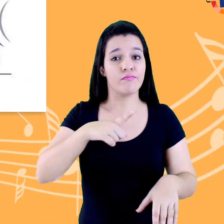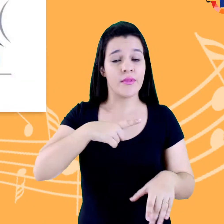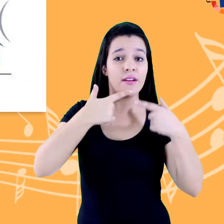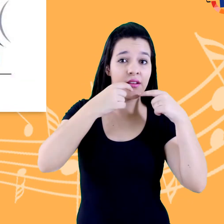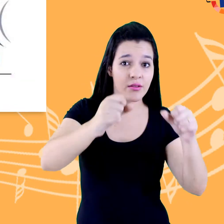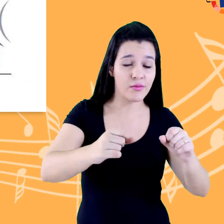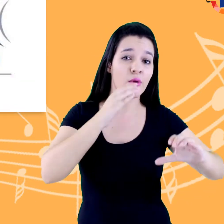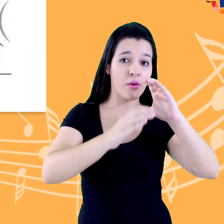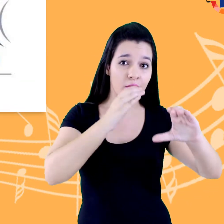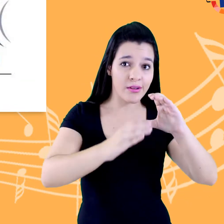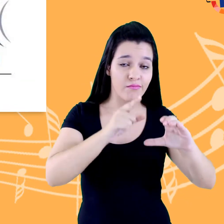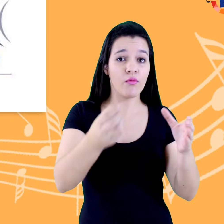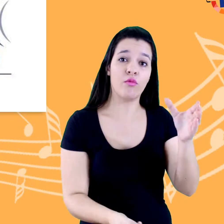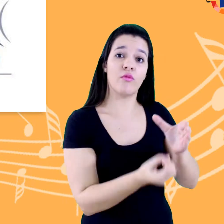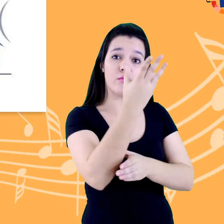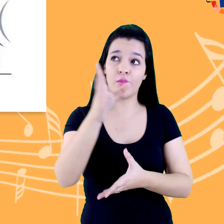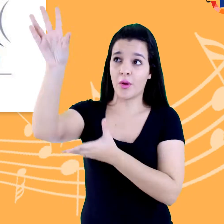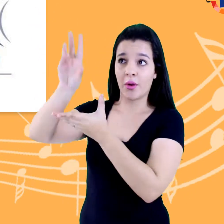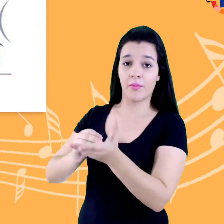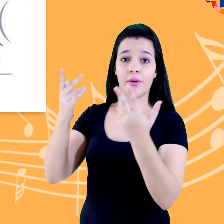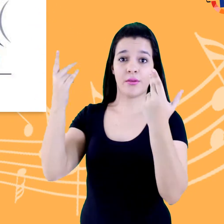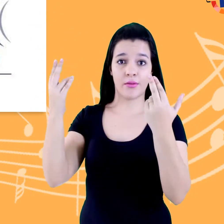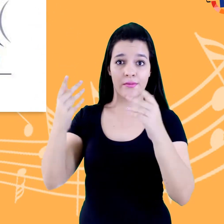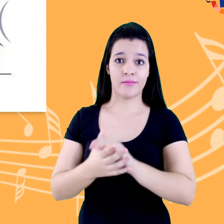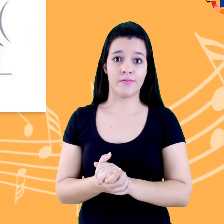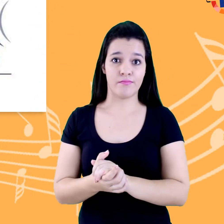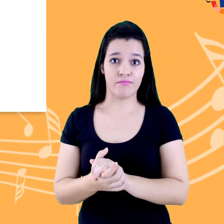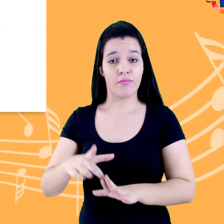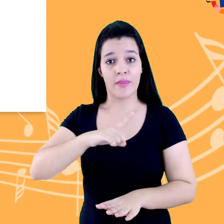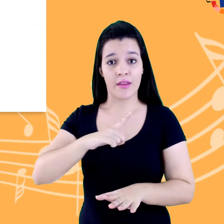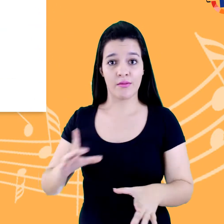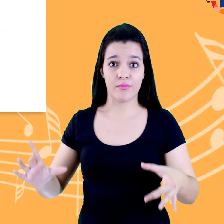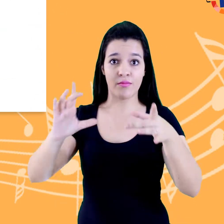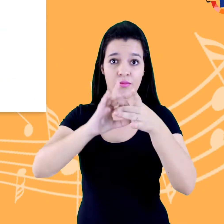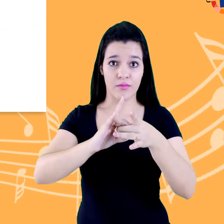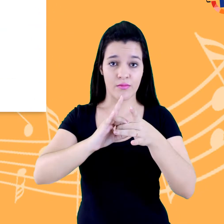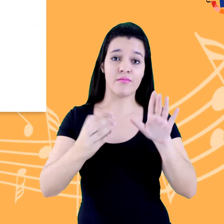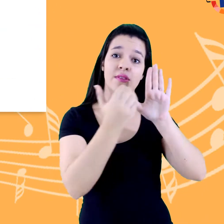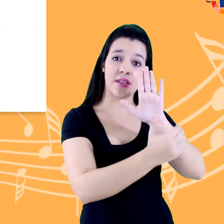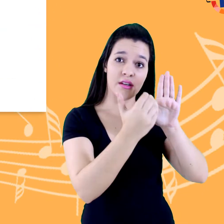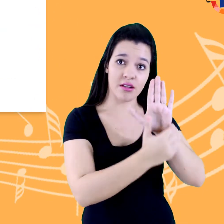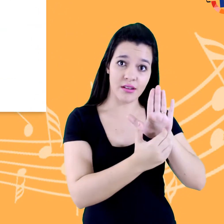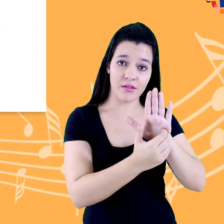and Communication. A parceria entre a SVMA, a UMAPaz e